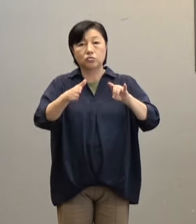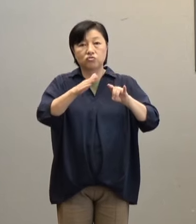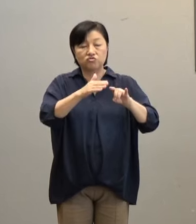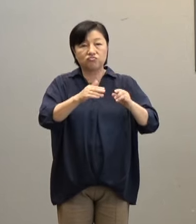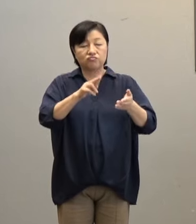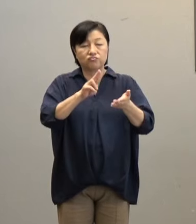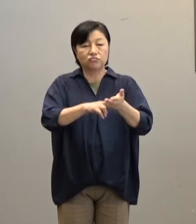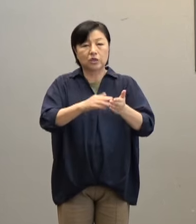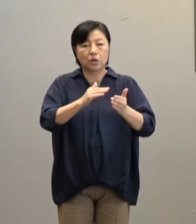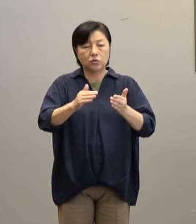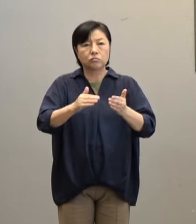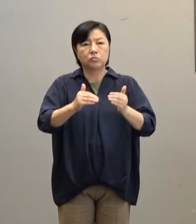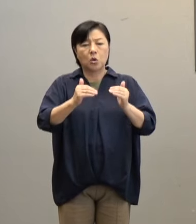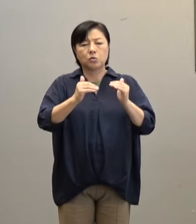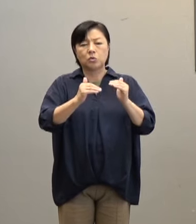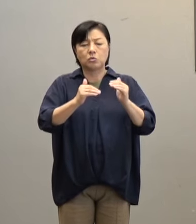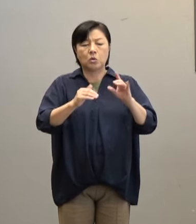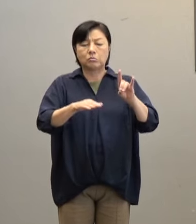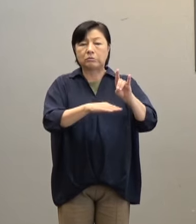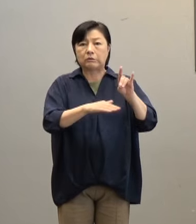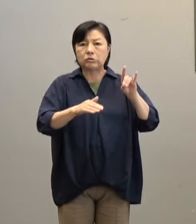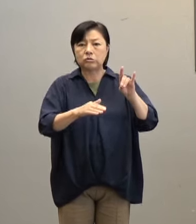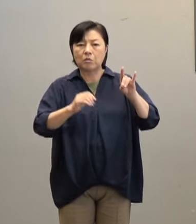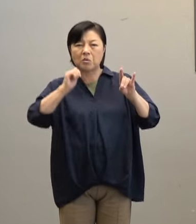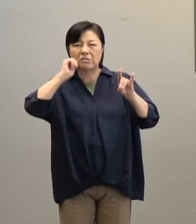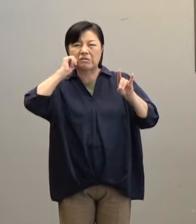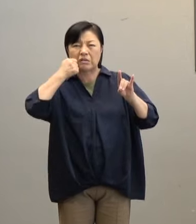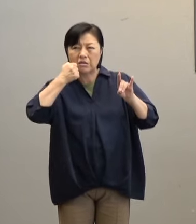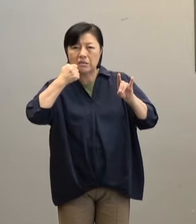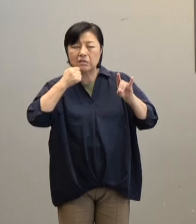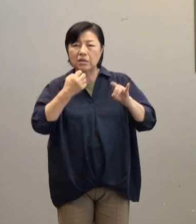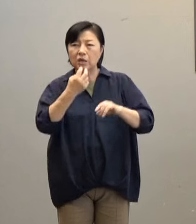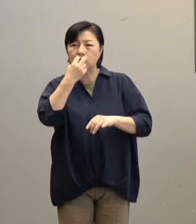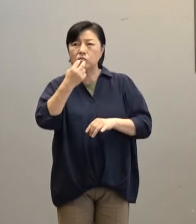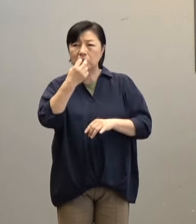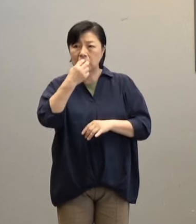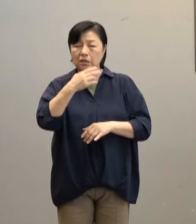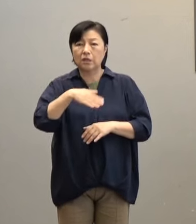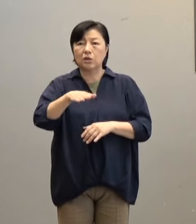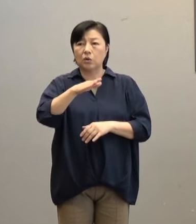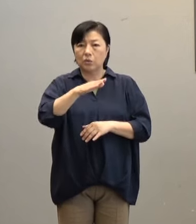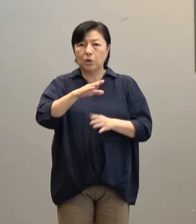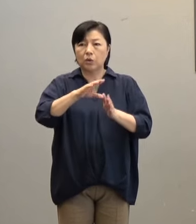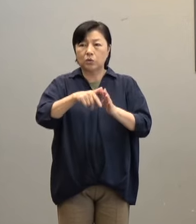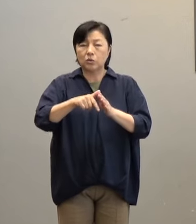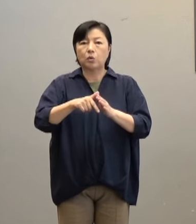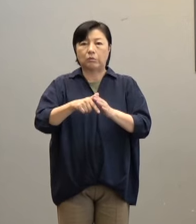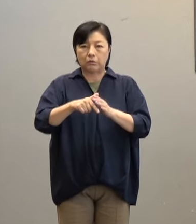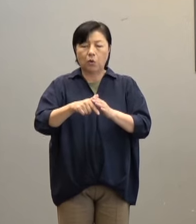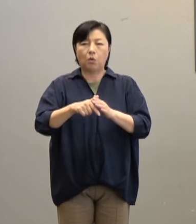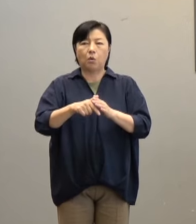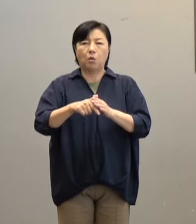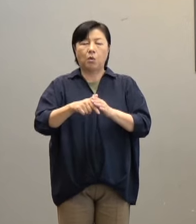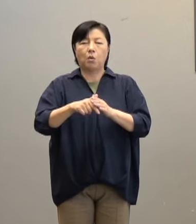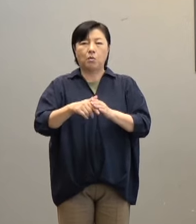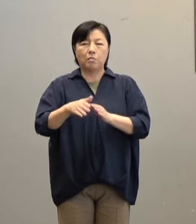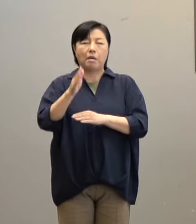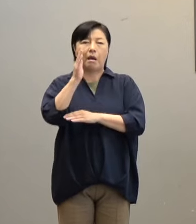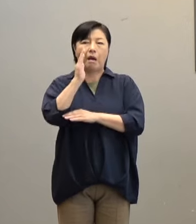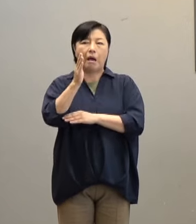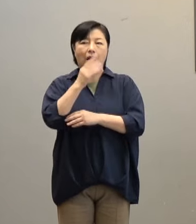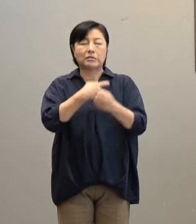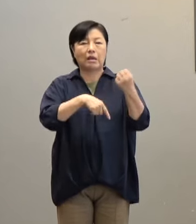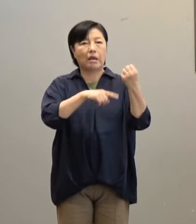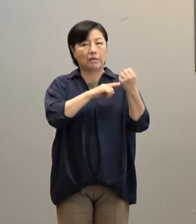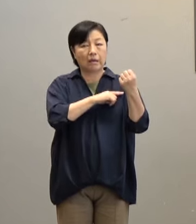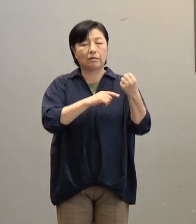も、極めて厳しい基準をですね、雰囲気の中でですね、まあ、時の政権がいろいろ実施してきているわけですよね。それ